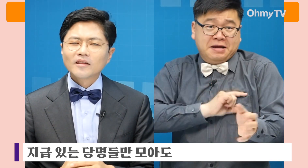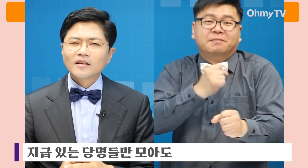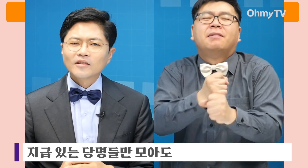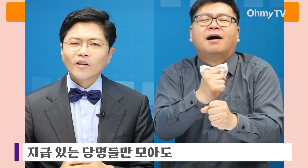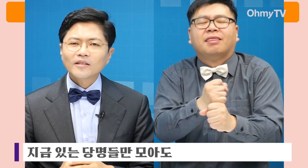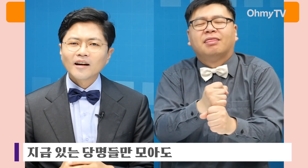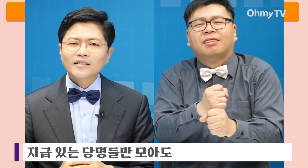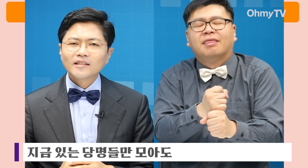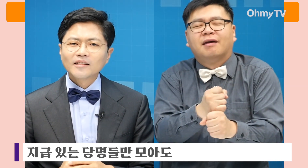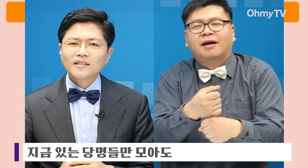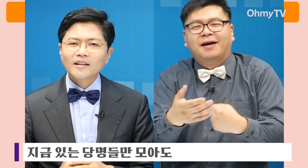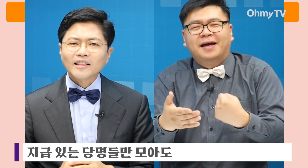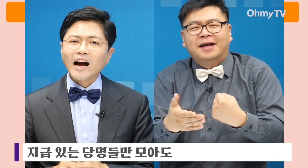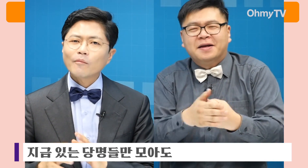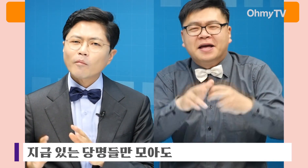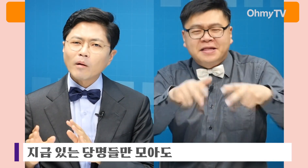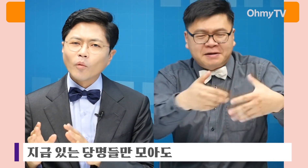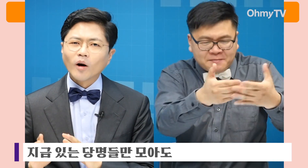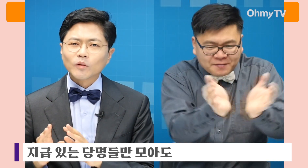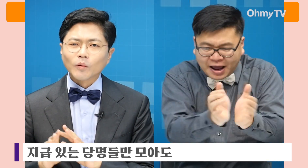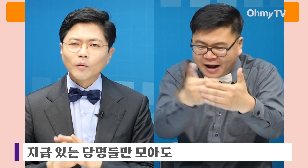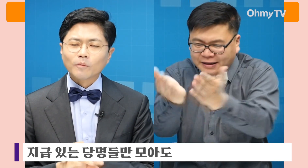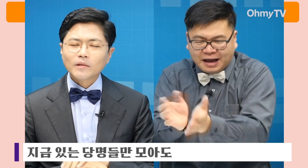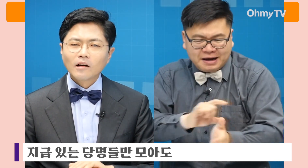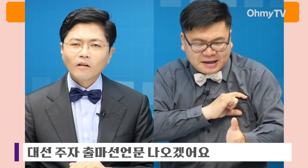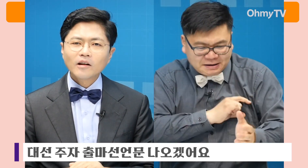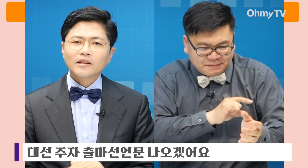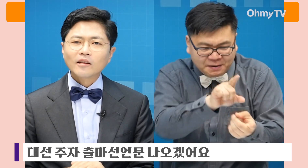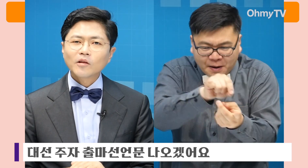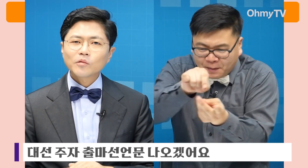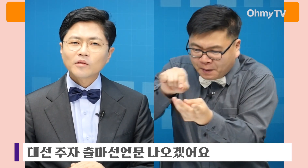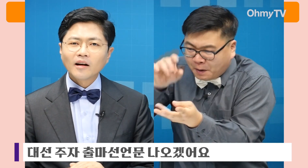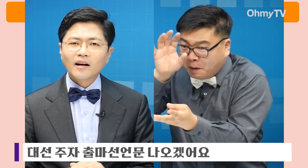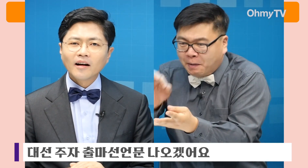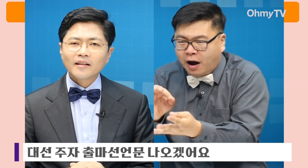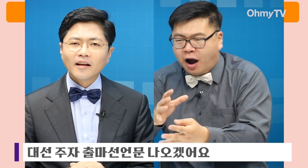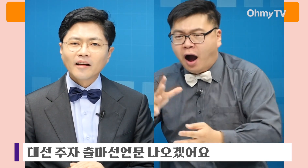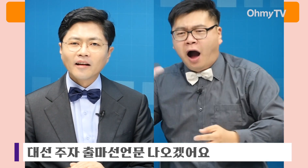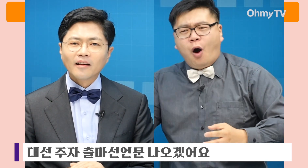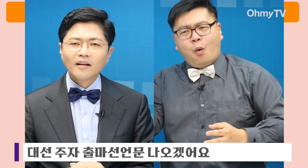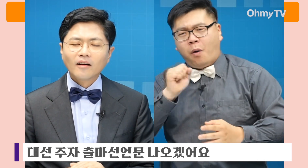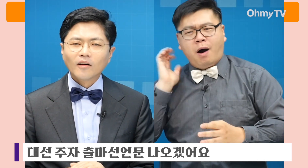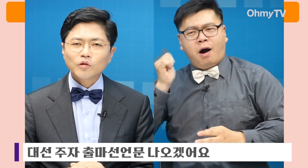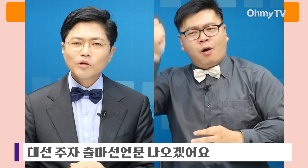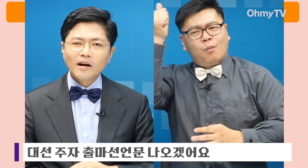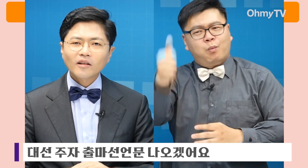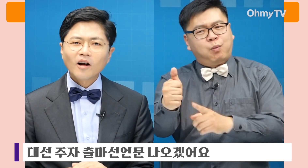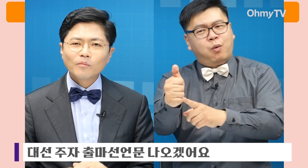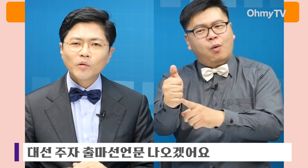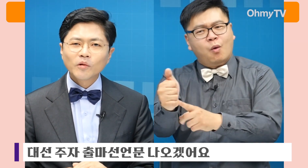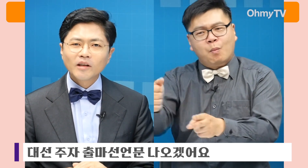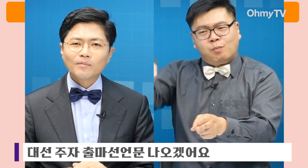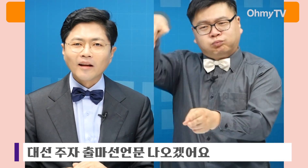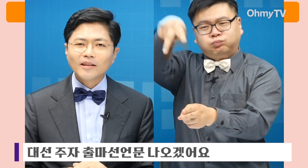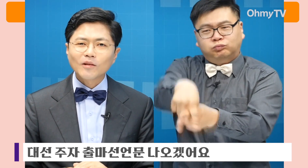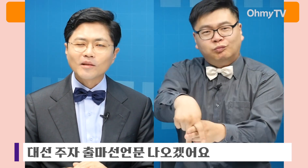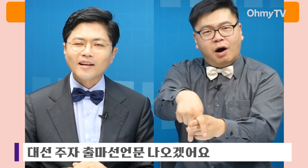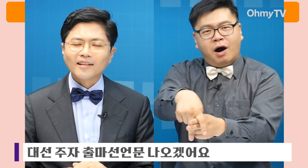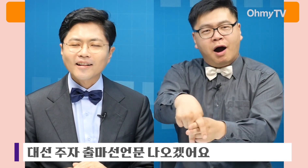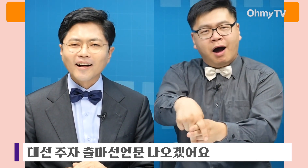있는 정당들의 당명만 모아도 거의 대선 주자의 출마 선언문을 만들 수 있지 않을까